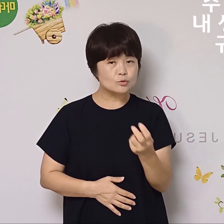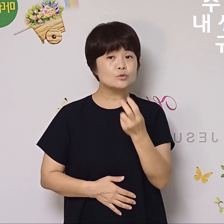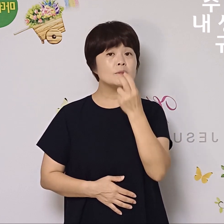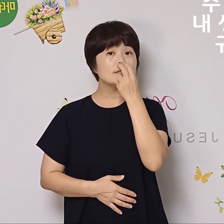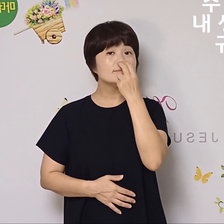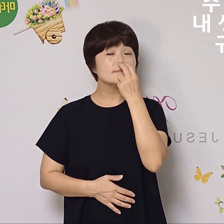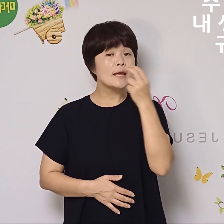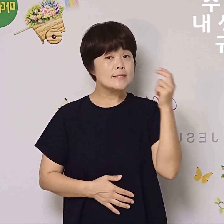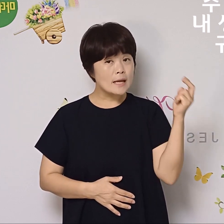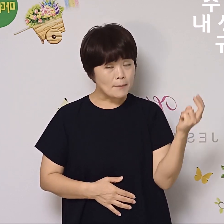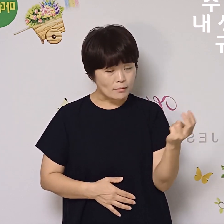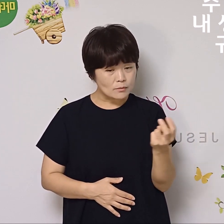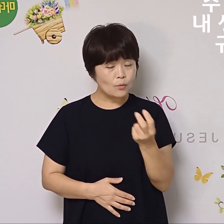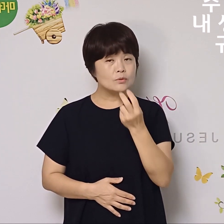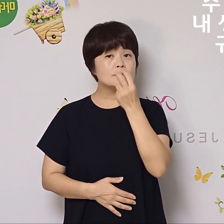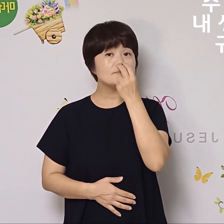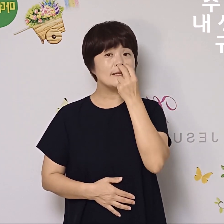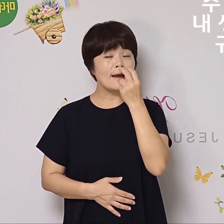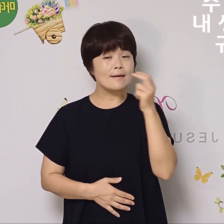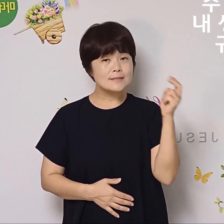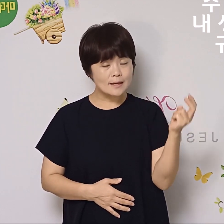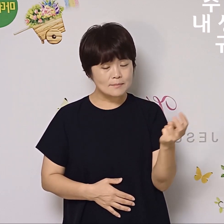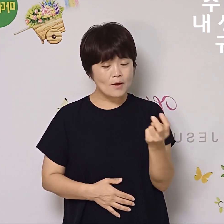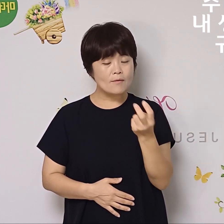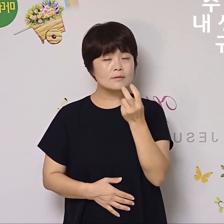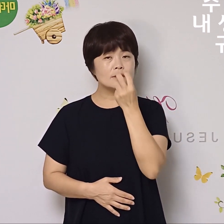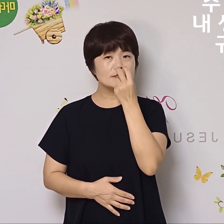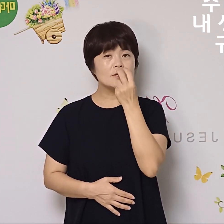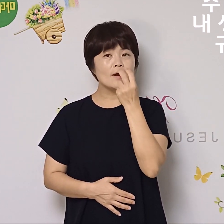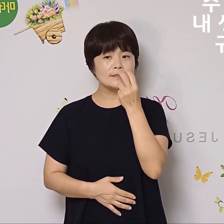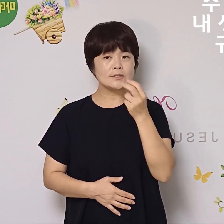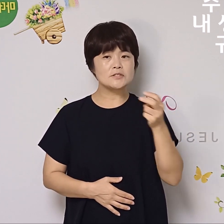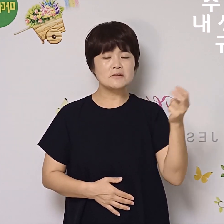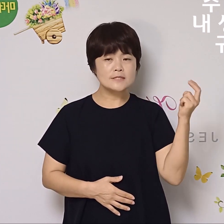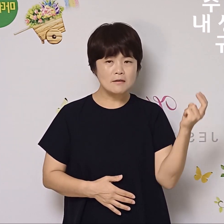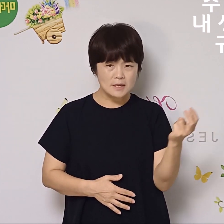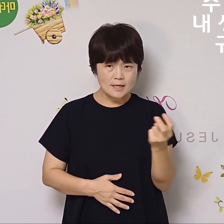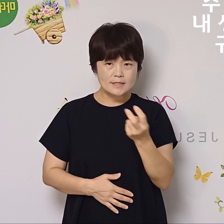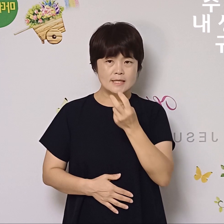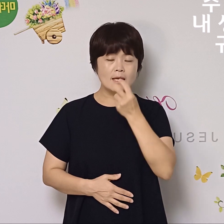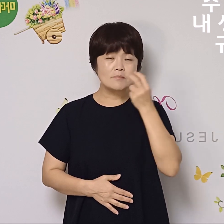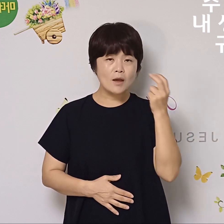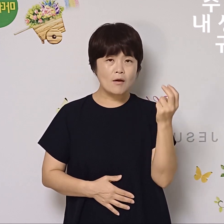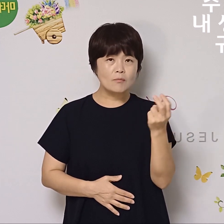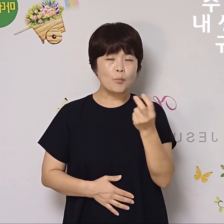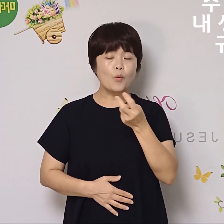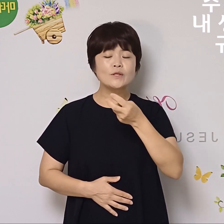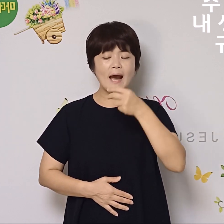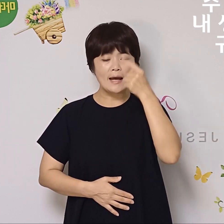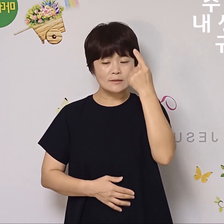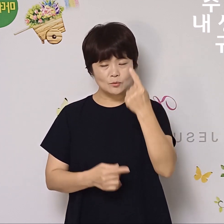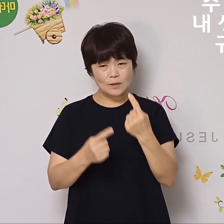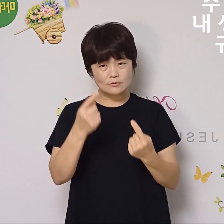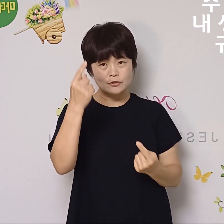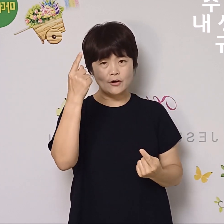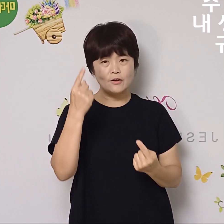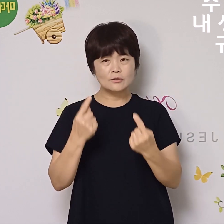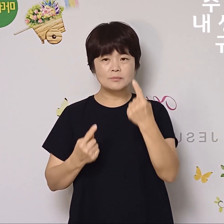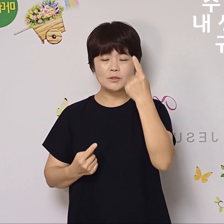숨이 생명 호흡하다 생명 이렇게 들어가는 거죠. 그래서 생명보다 똑같고요.